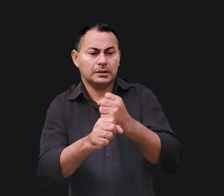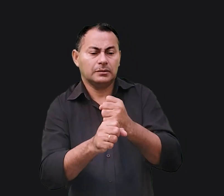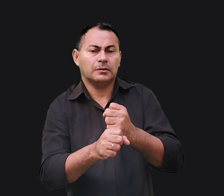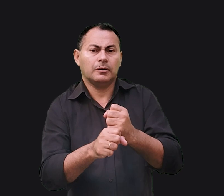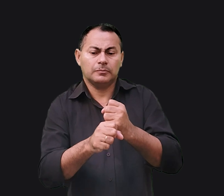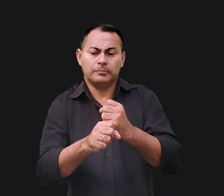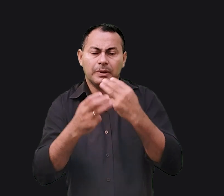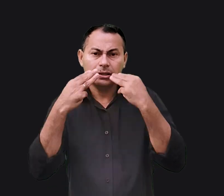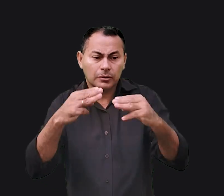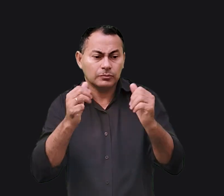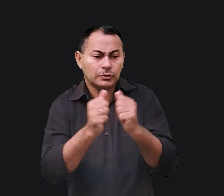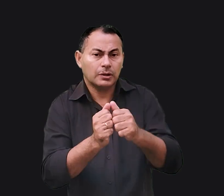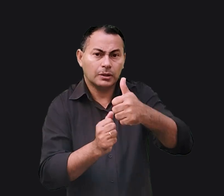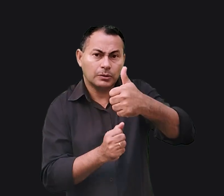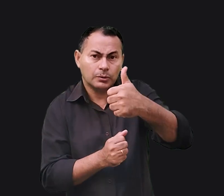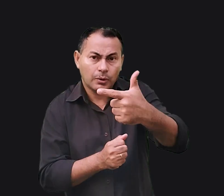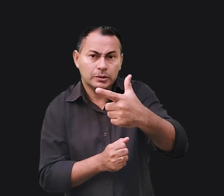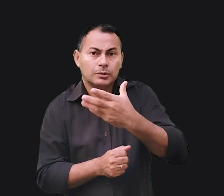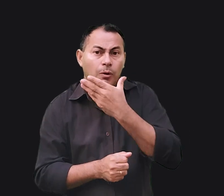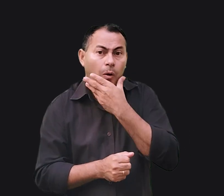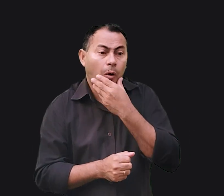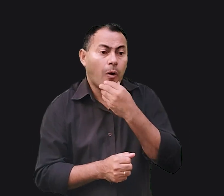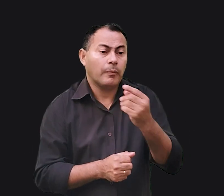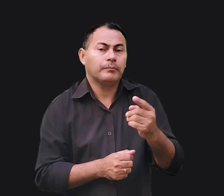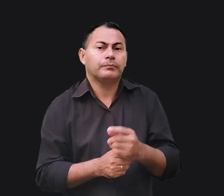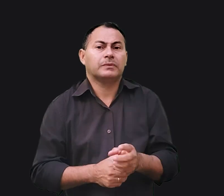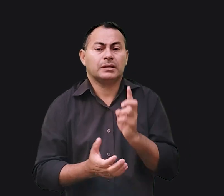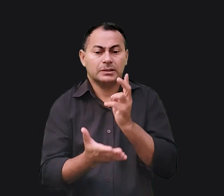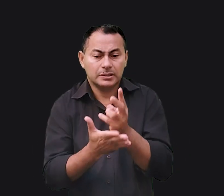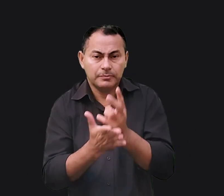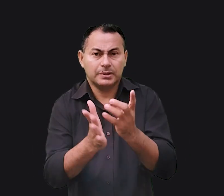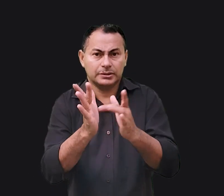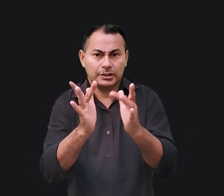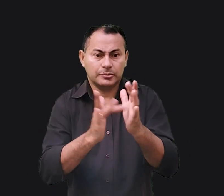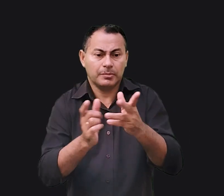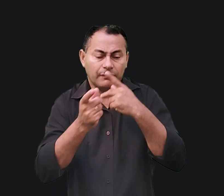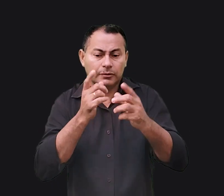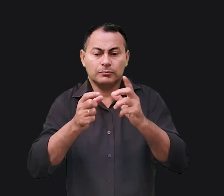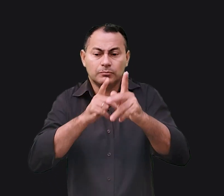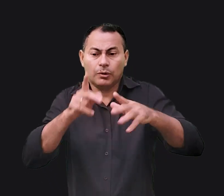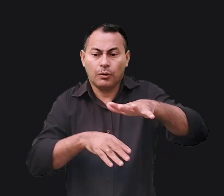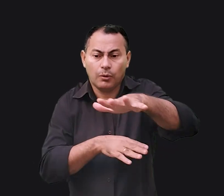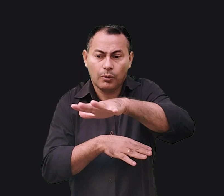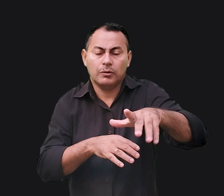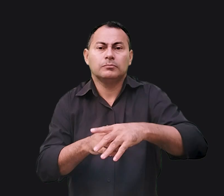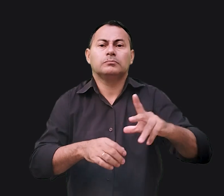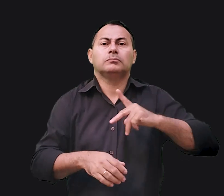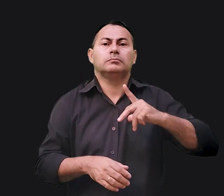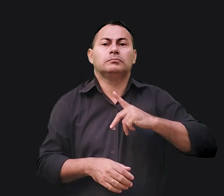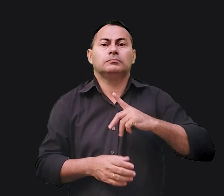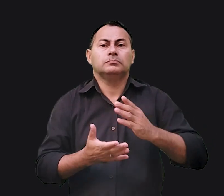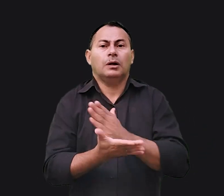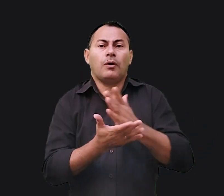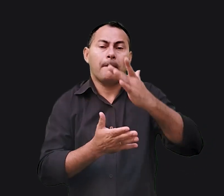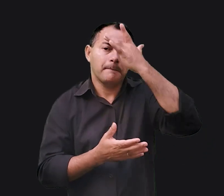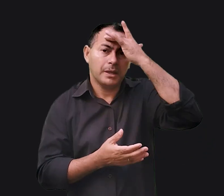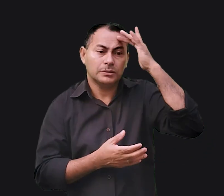do seu ministério com aqueles 12 homens. Sempre que Jesus falou para multidões ou em particular com algumas pessoas,